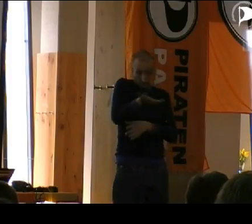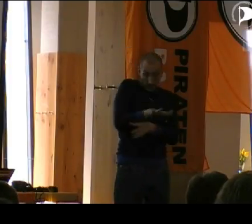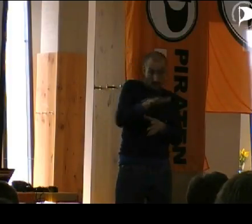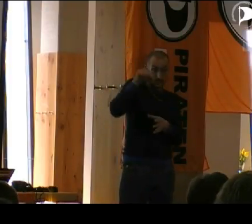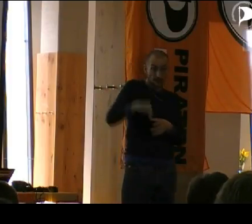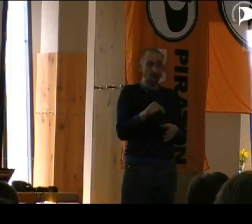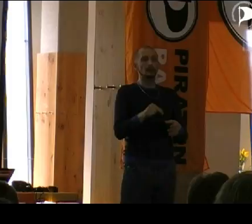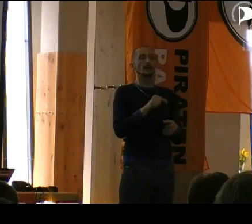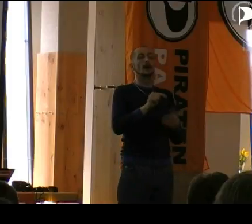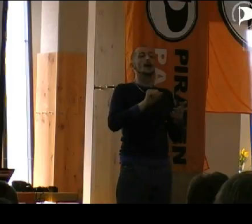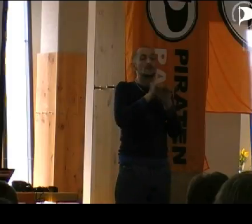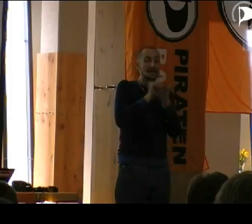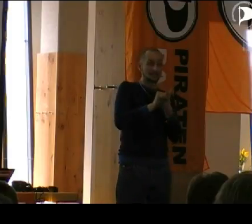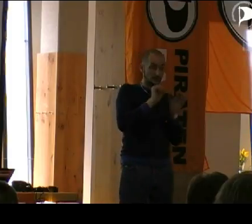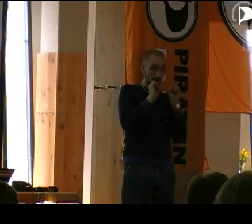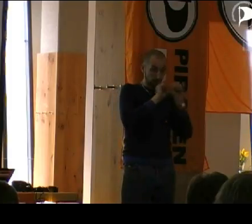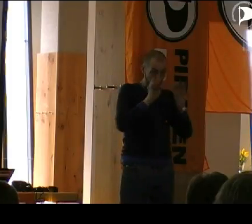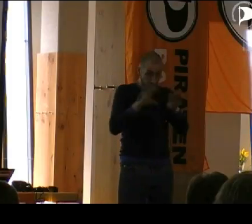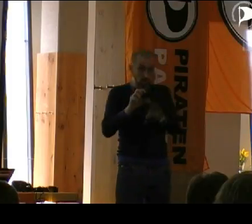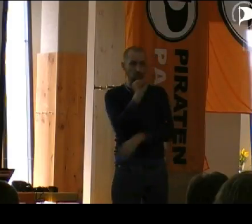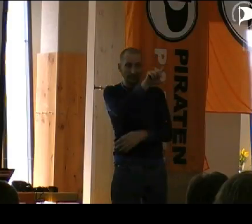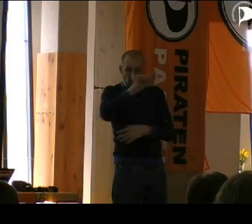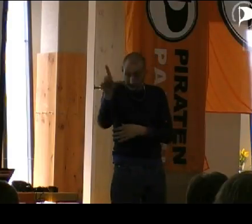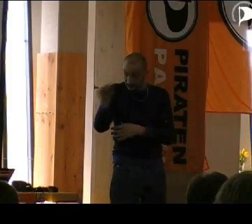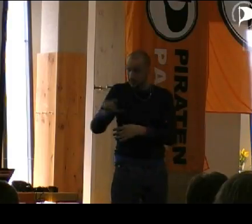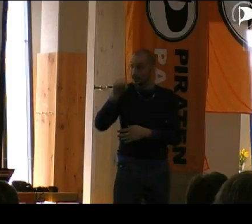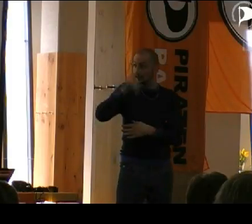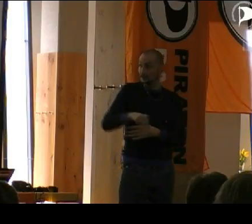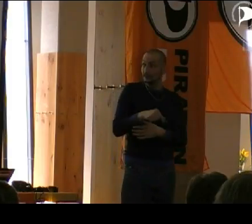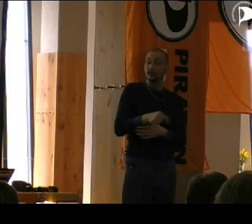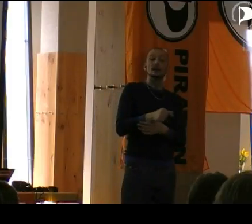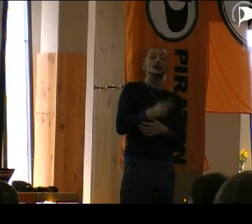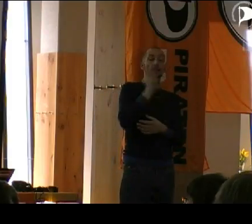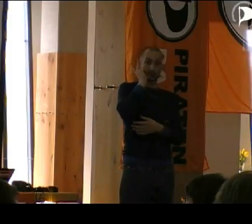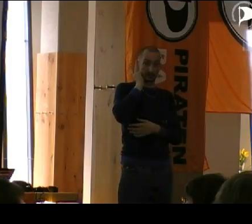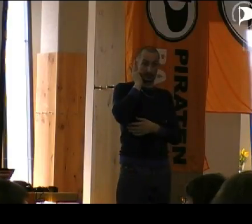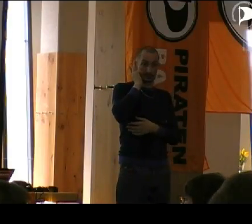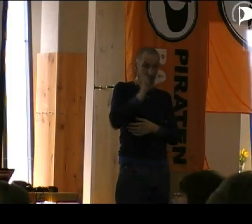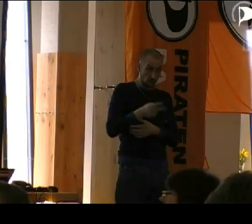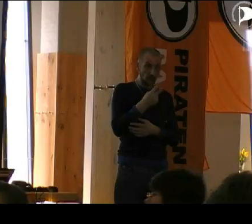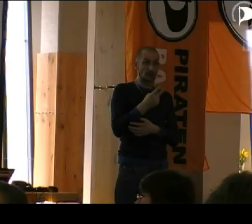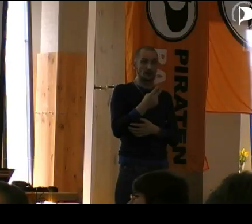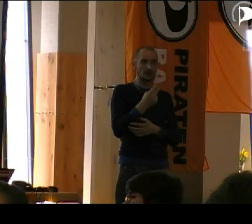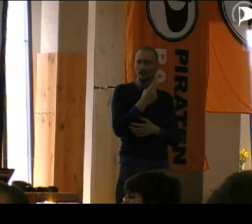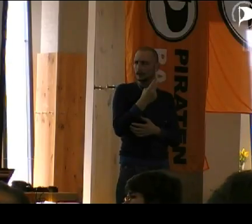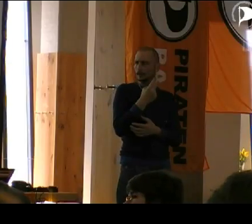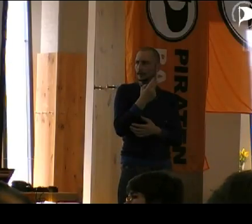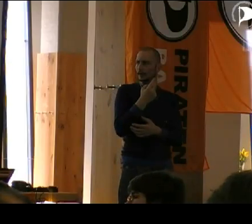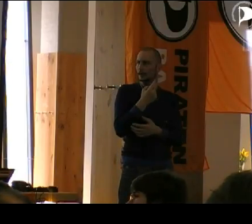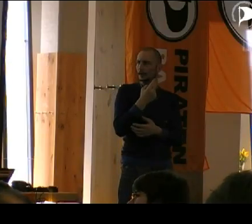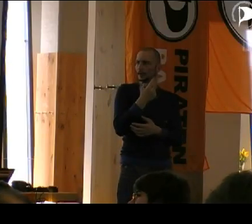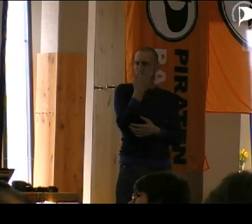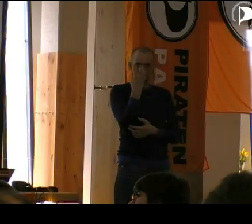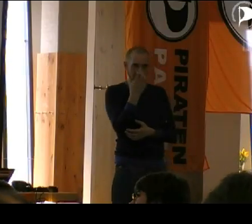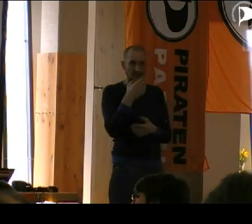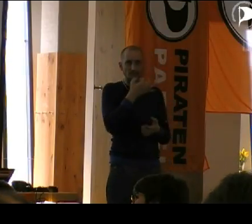rausgeschickt das sind 49 jetzt unter den 174 tagen geworden in der zeit war es sehr wichtig